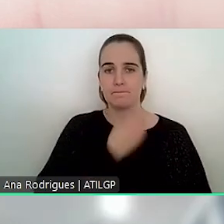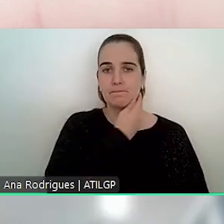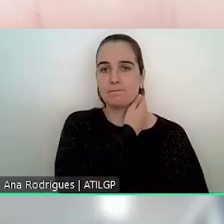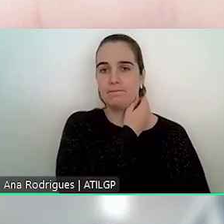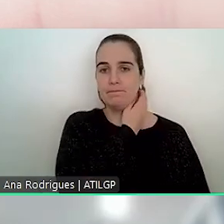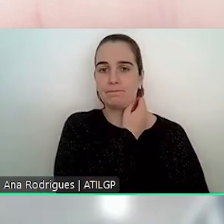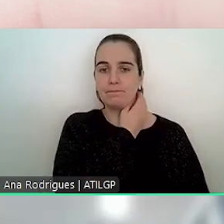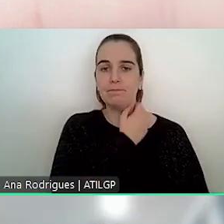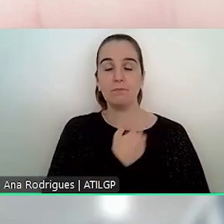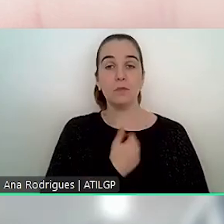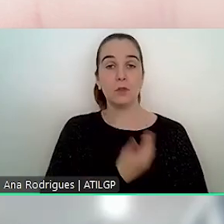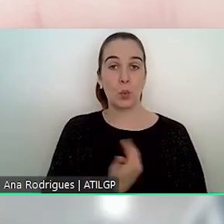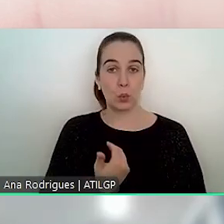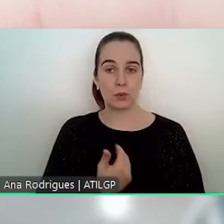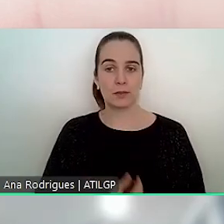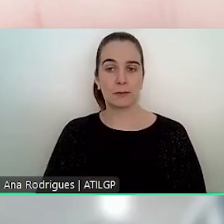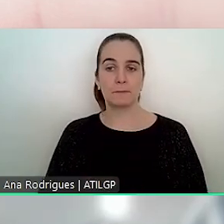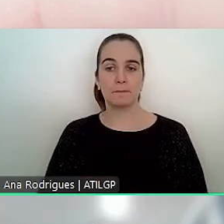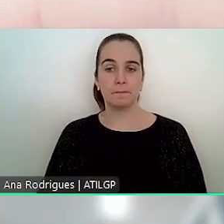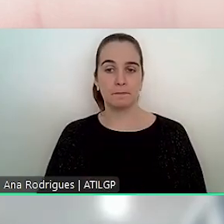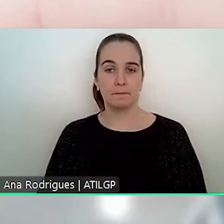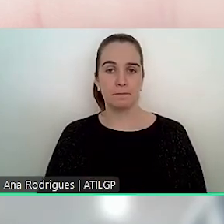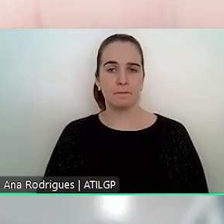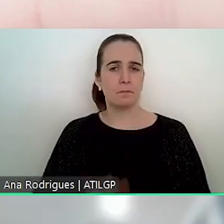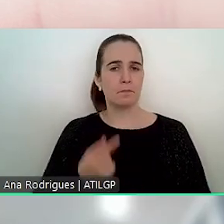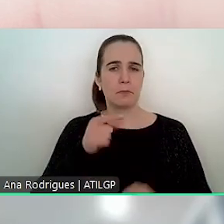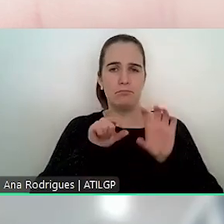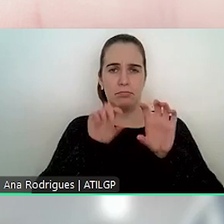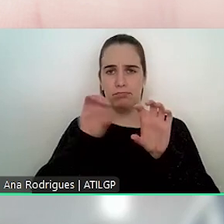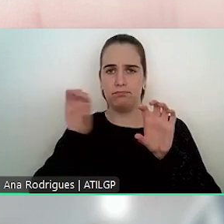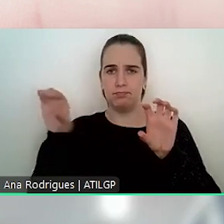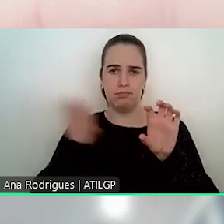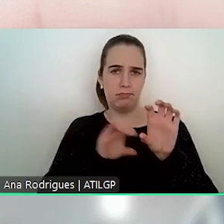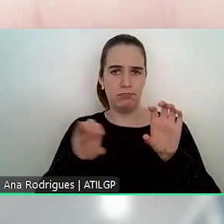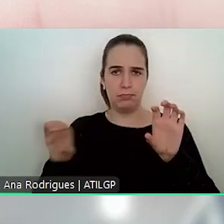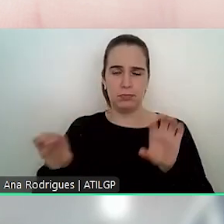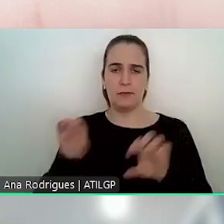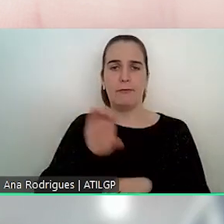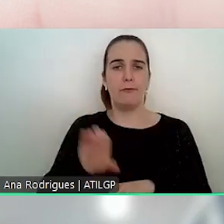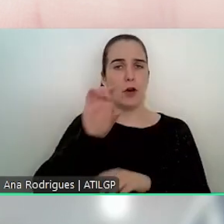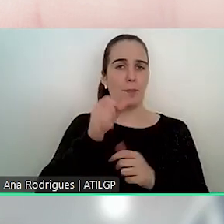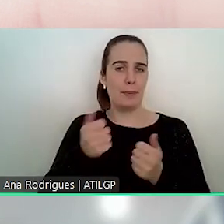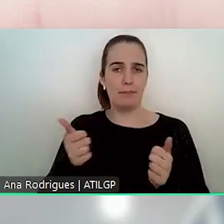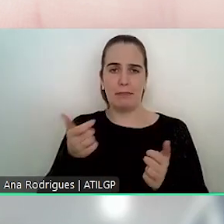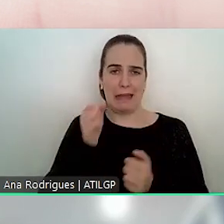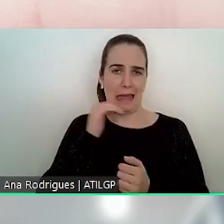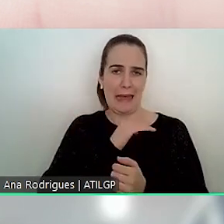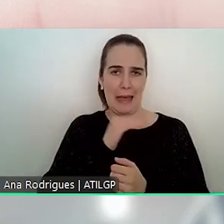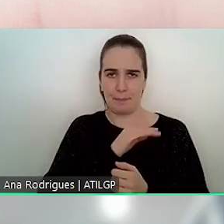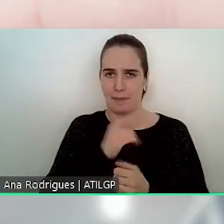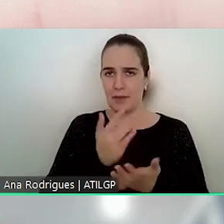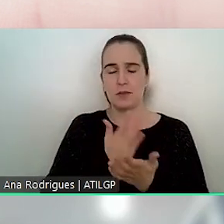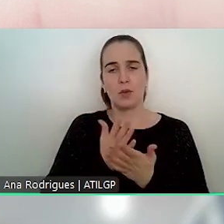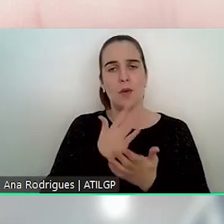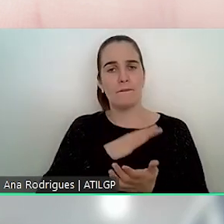Eu trouxe aqui, só de forma muito breve, estes três planos para salientar alguns elementos